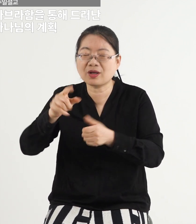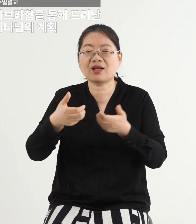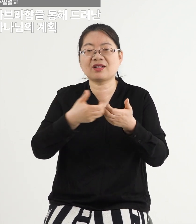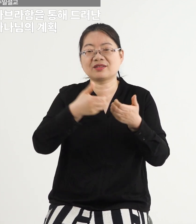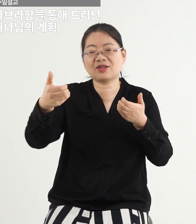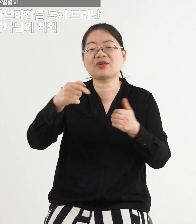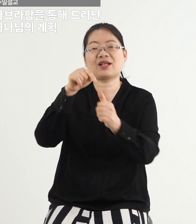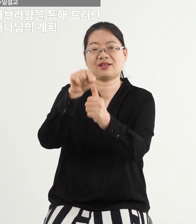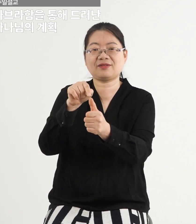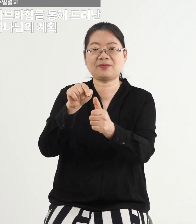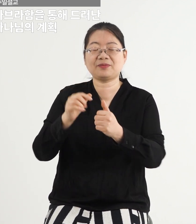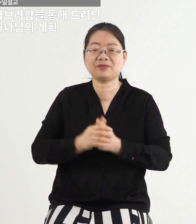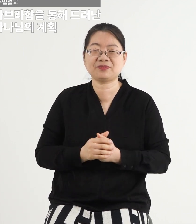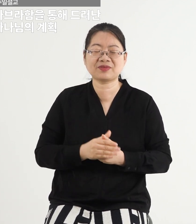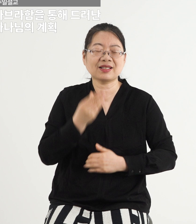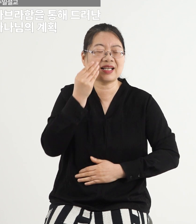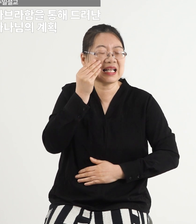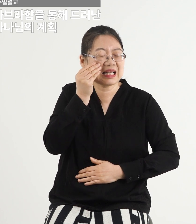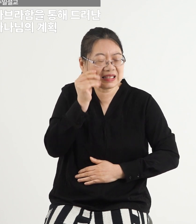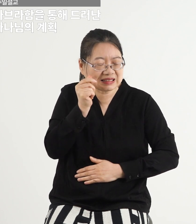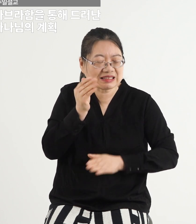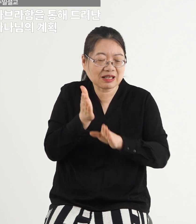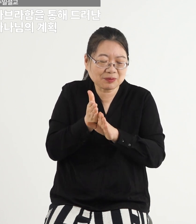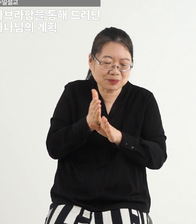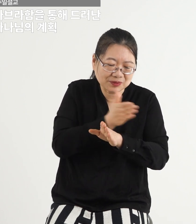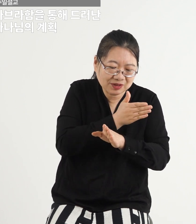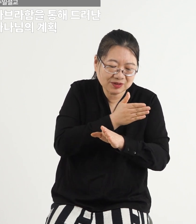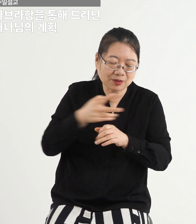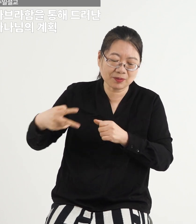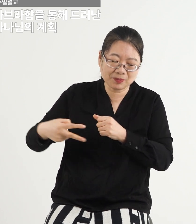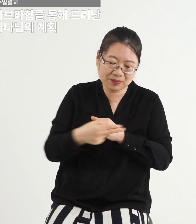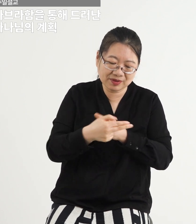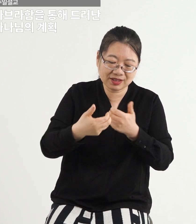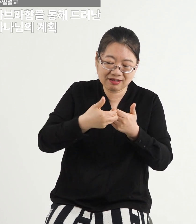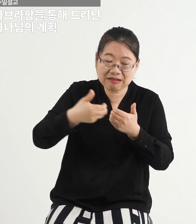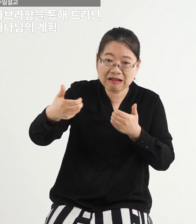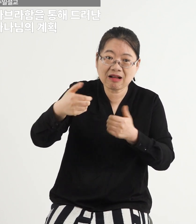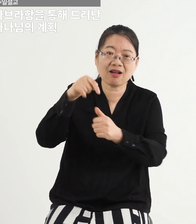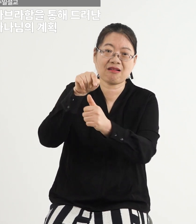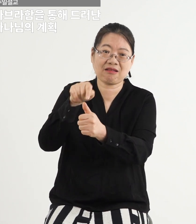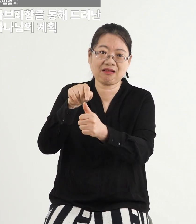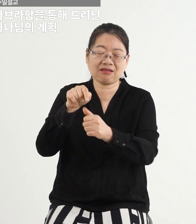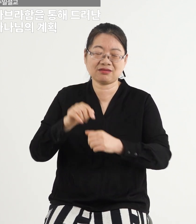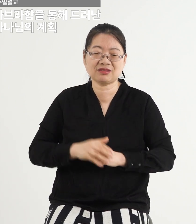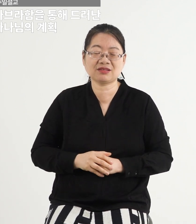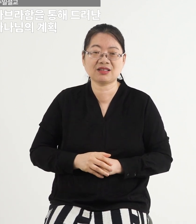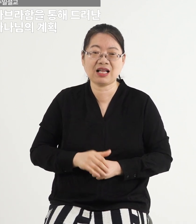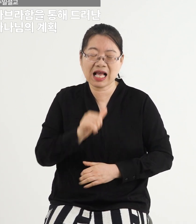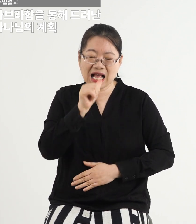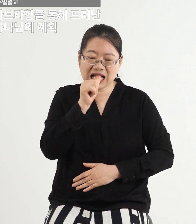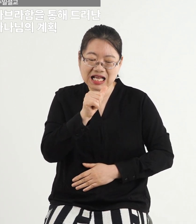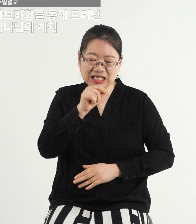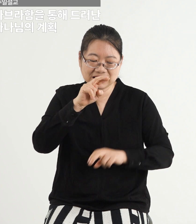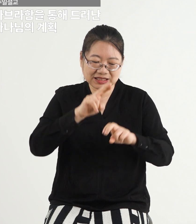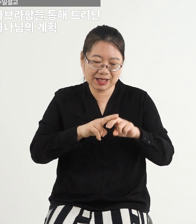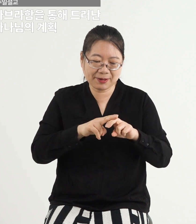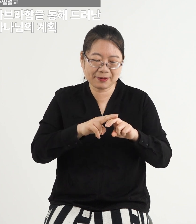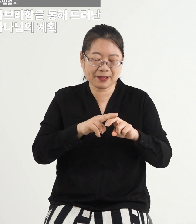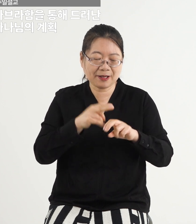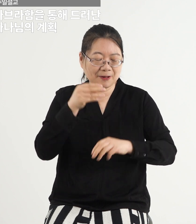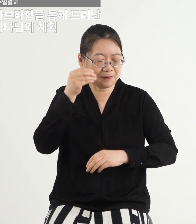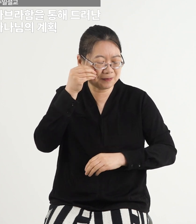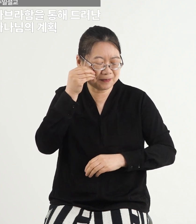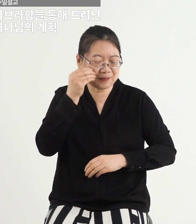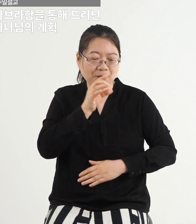거예요. 첫째는 익숙한 것들, 절대 거기에 그 자리에 지금 머물러서는 안